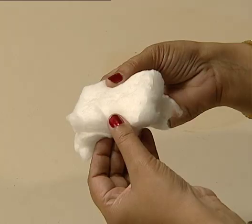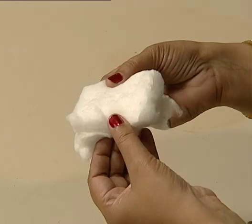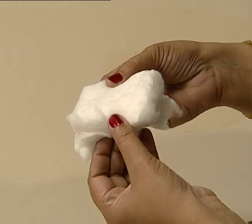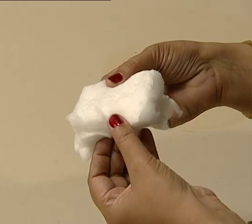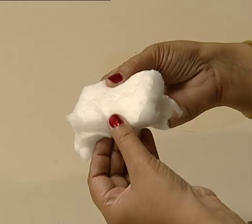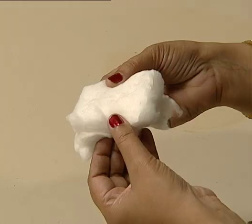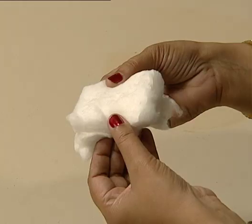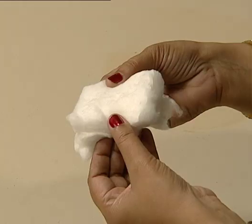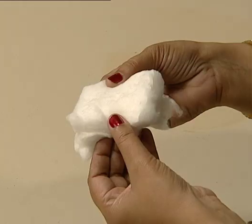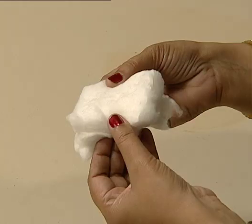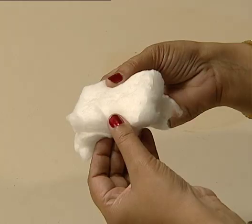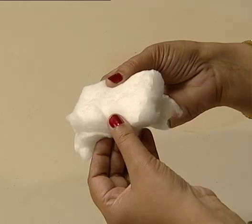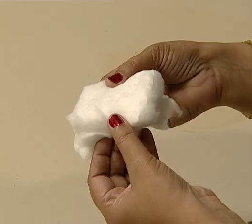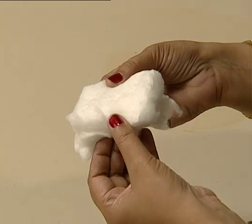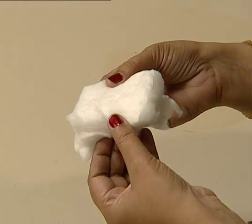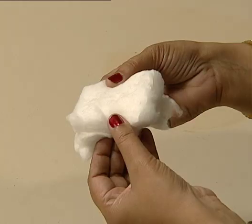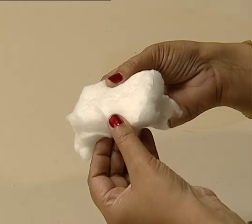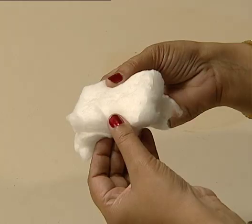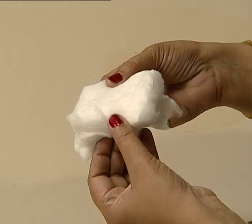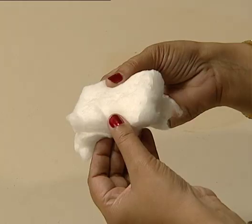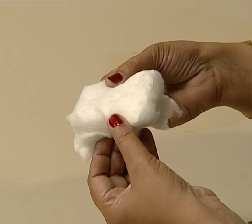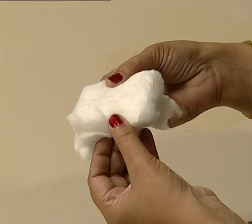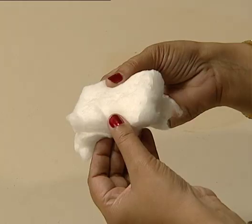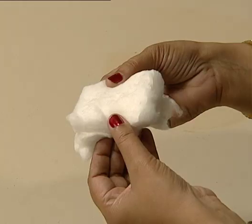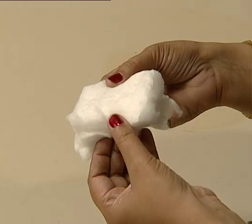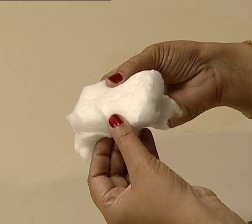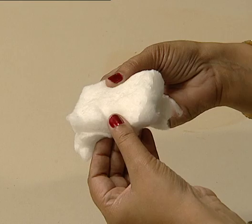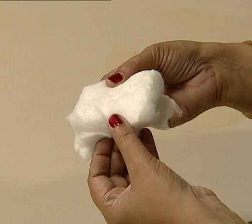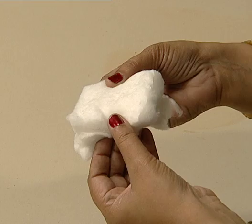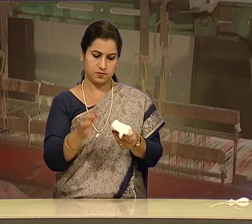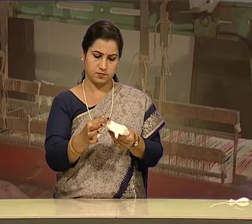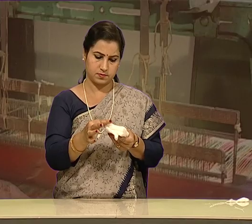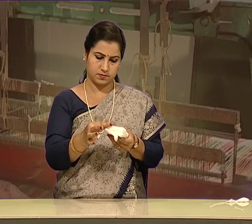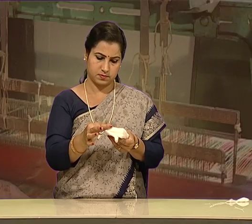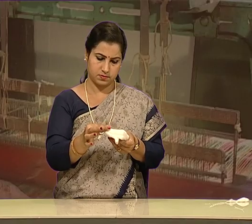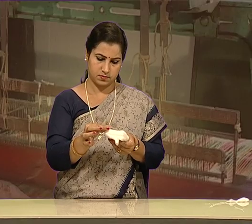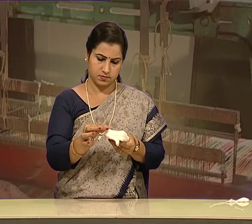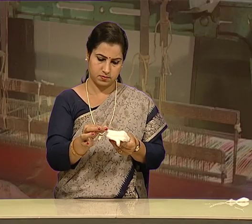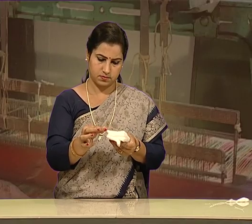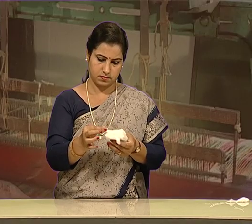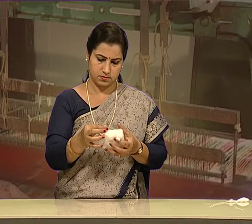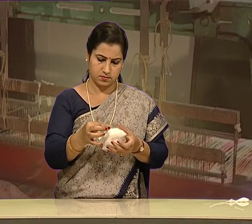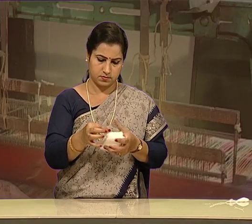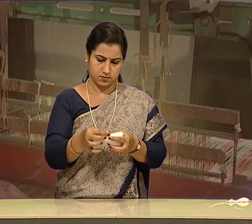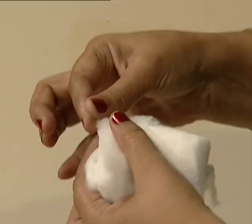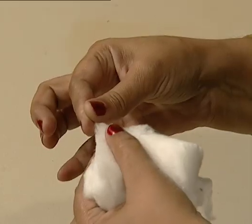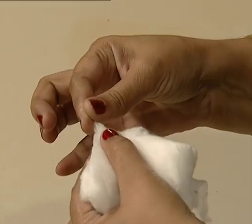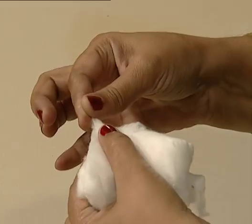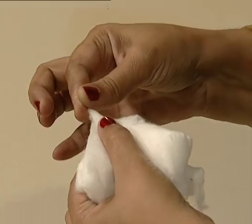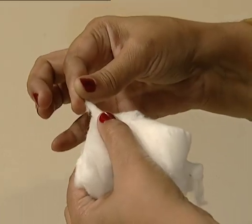एक हाथ में रुई पकड़िए, दूसरे हाथ के अंगूठे तथा तर्जनी के बीच कुछ रुई